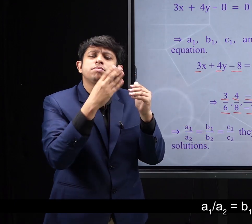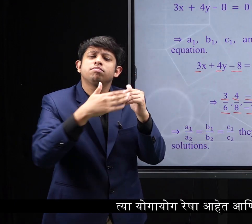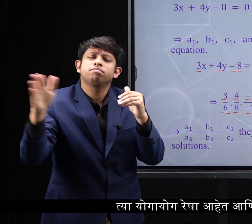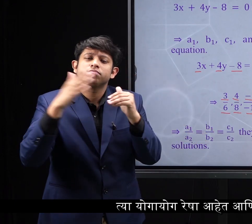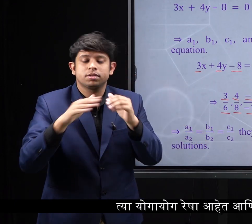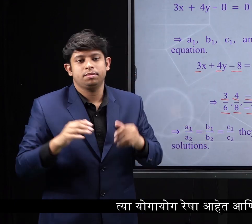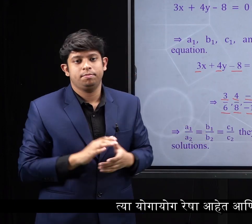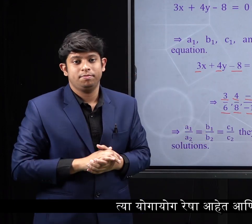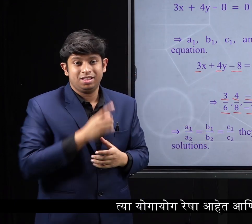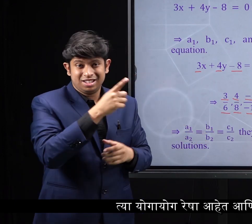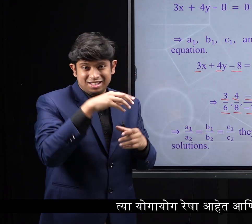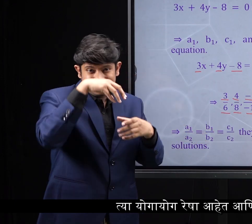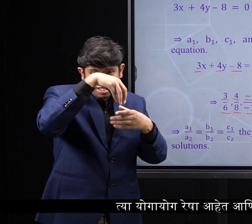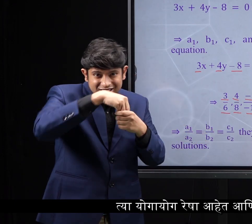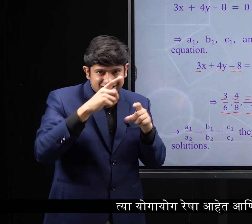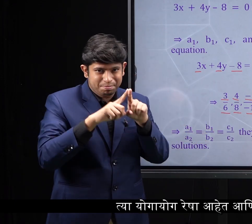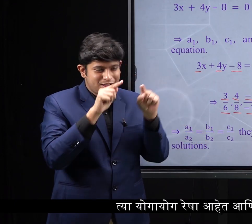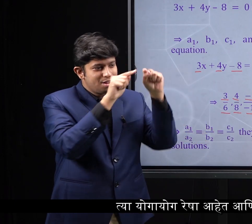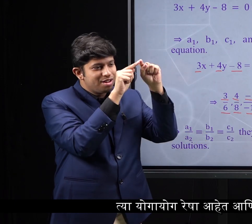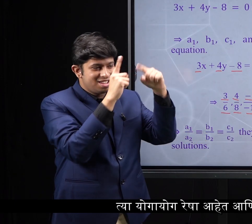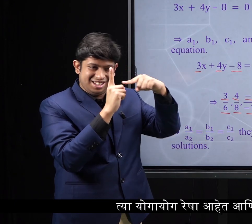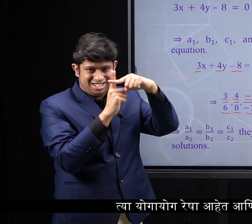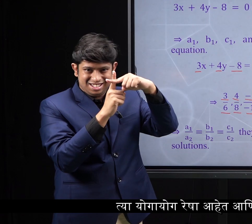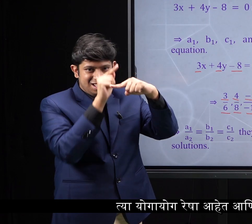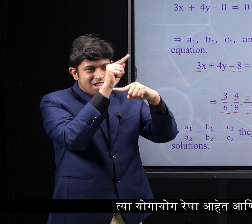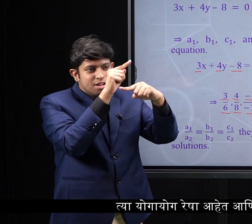त्या योगायोग रेषा आहेत आणि त्यात अमर्याद उपाय आहेत.